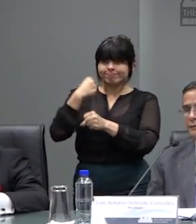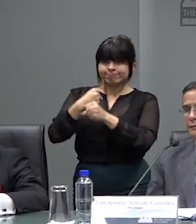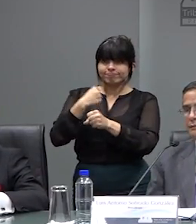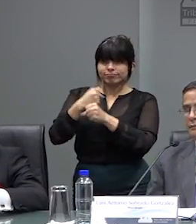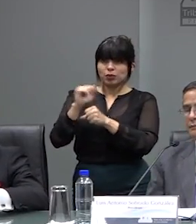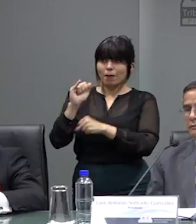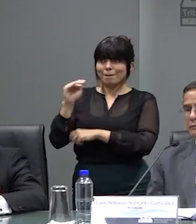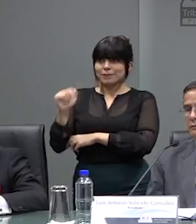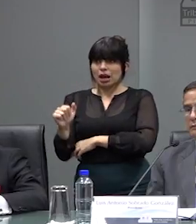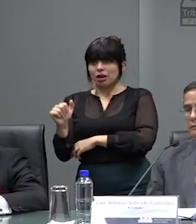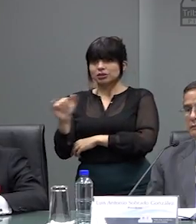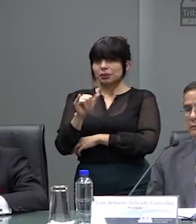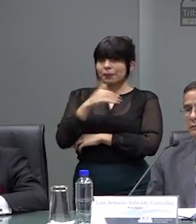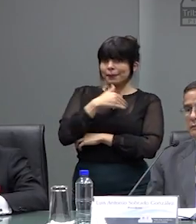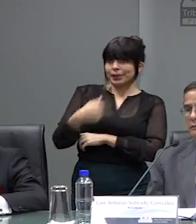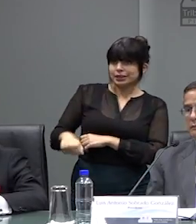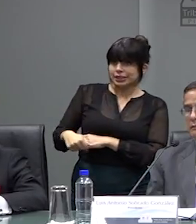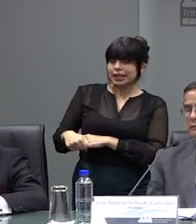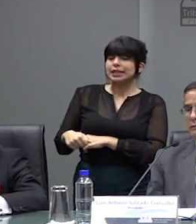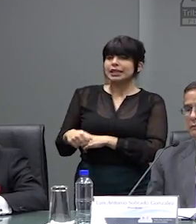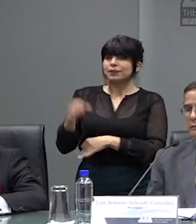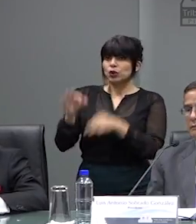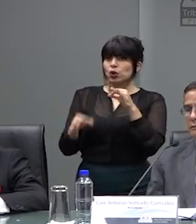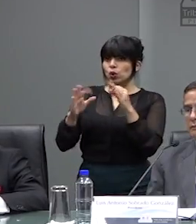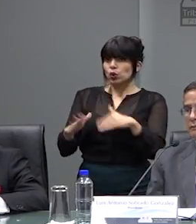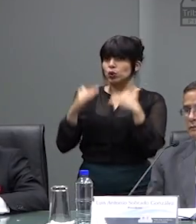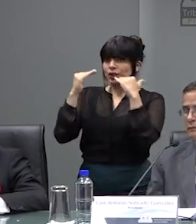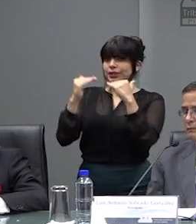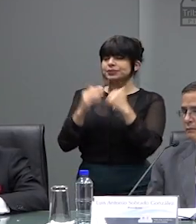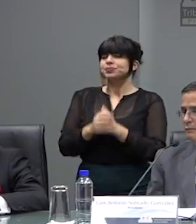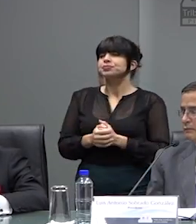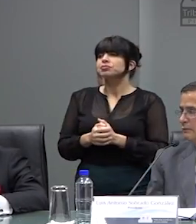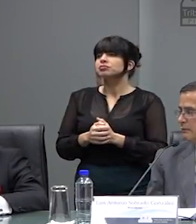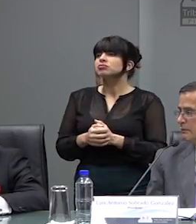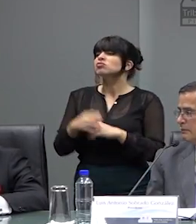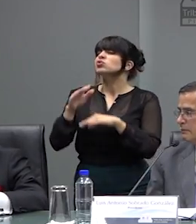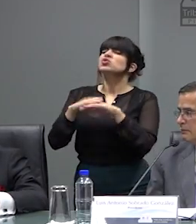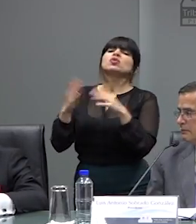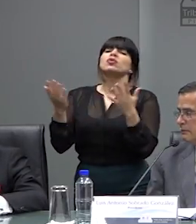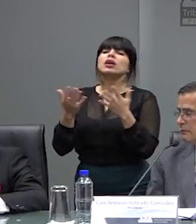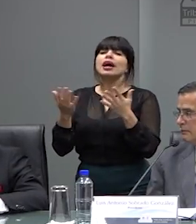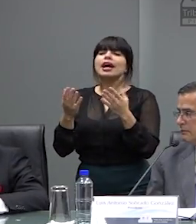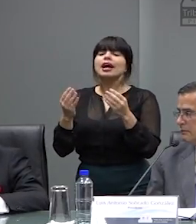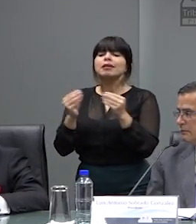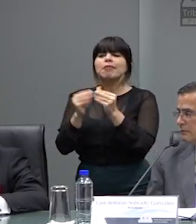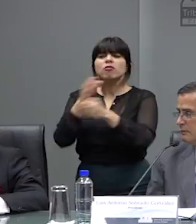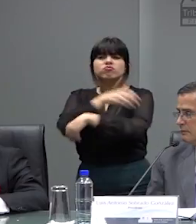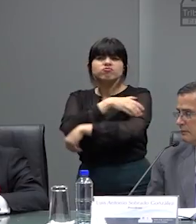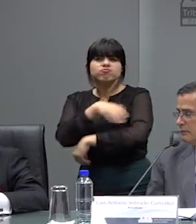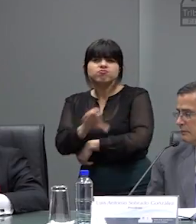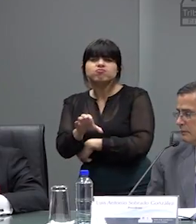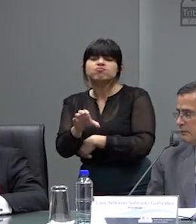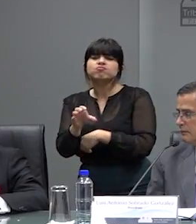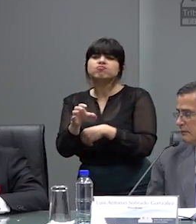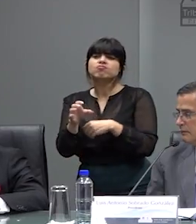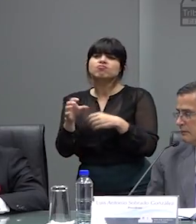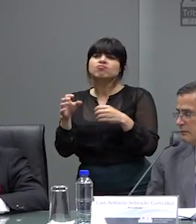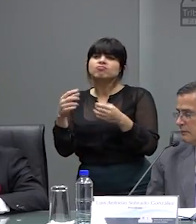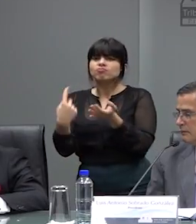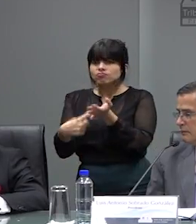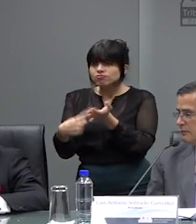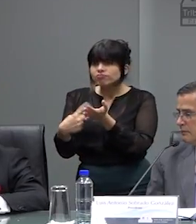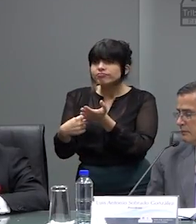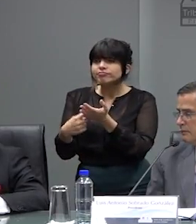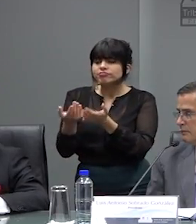como magistrado y ahora como presidente también de la Corte Suprema de Justicia, es sobre revitalizar nuevamente y sacar a